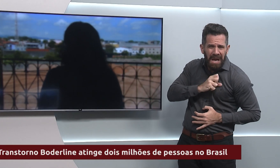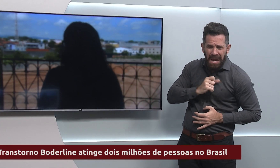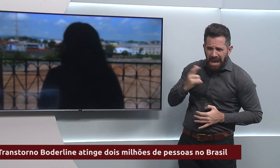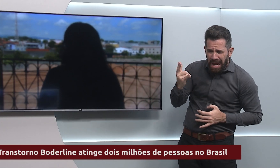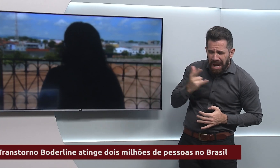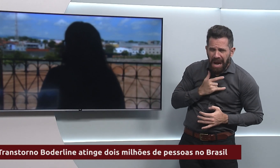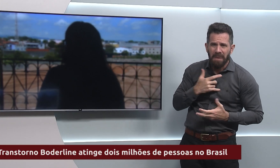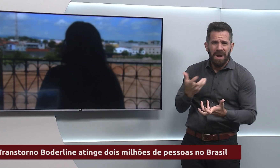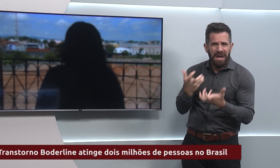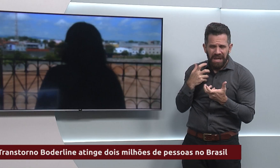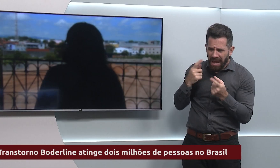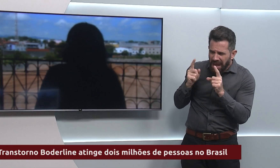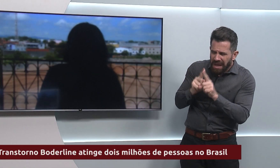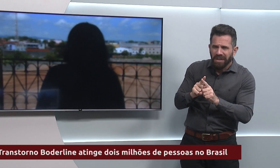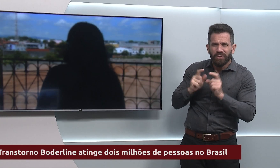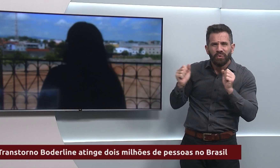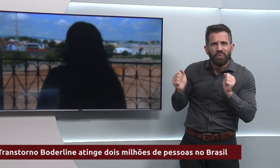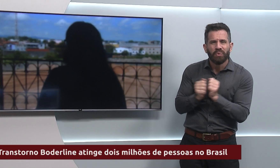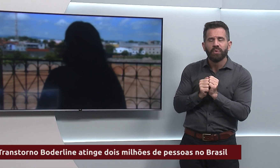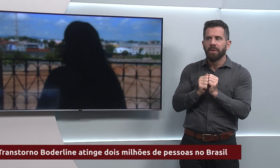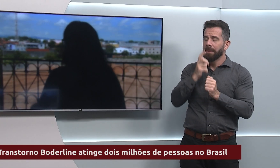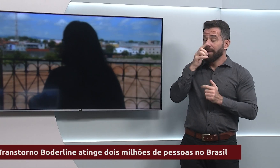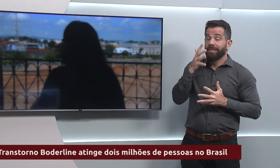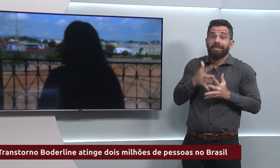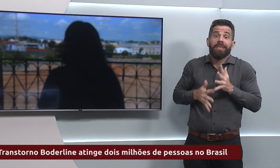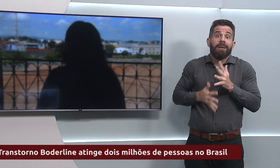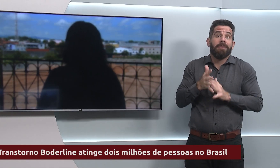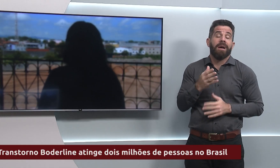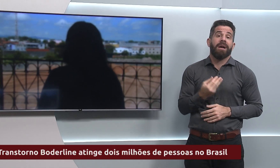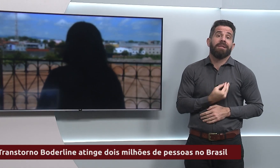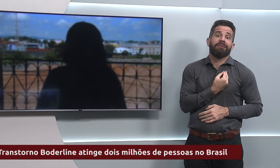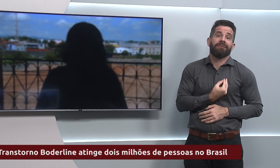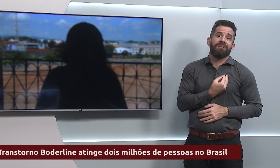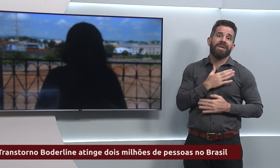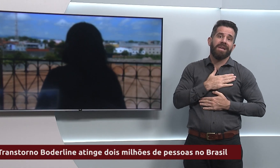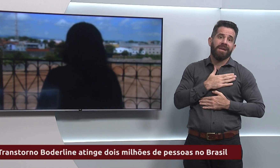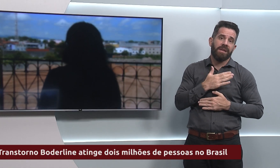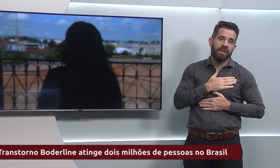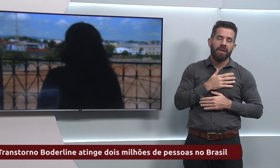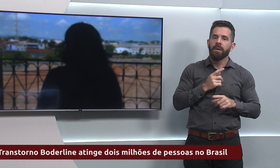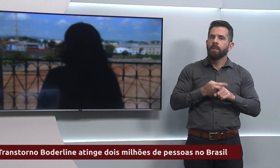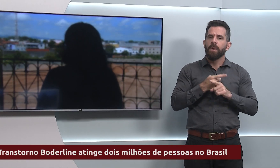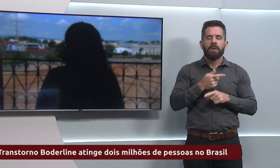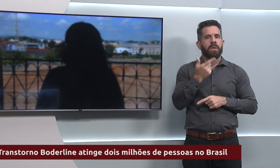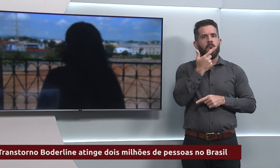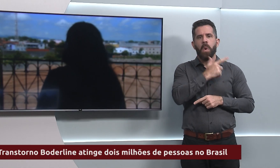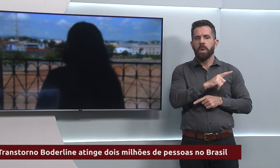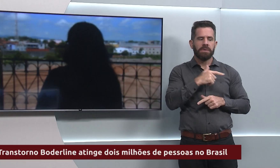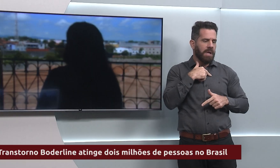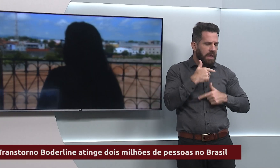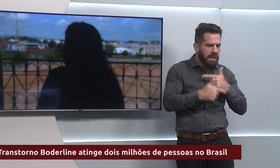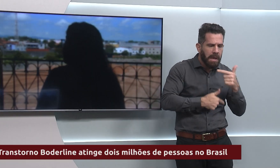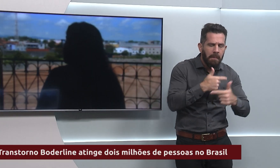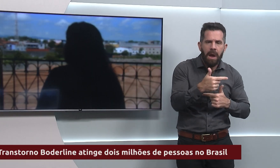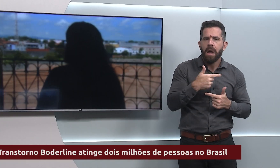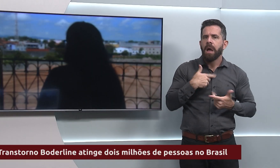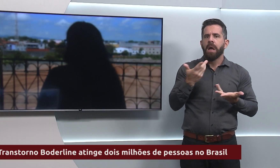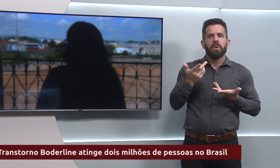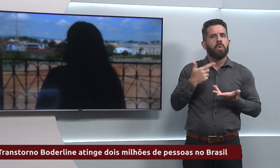quer? E aquilo atrapalhava, porque eu não conseguia me concentrar em fazer minhas atividades, né? Porque ali